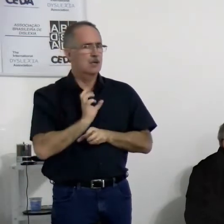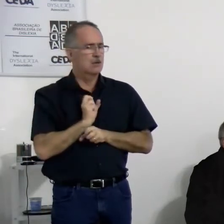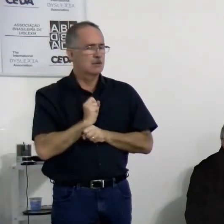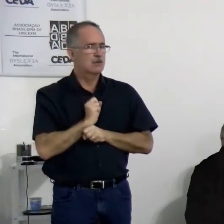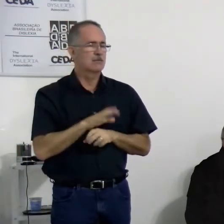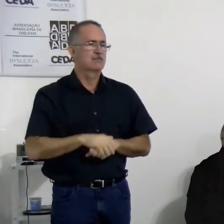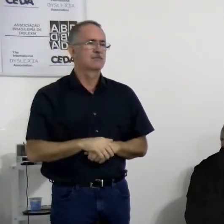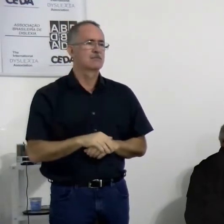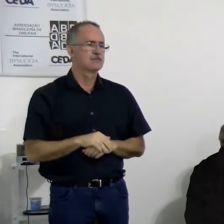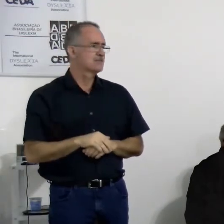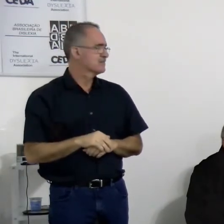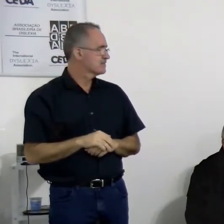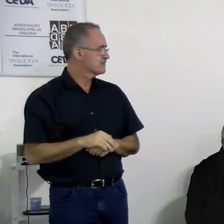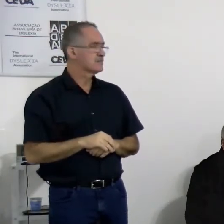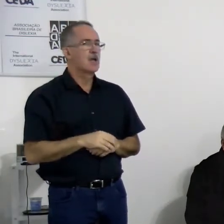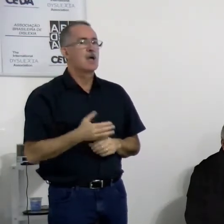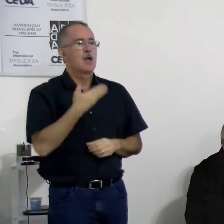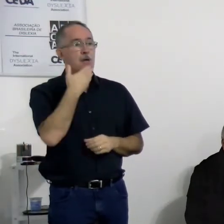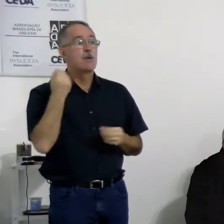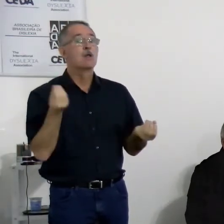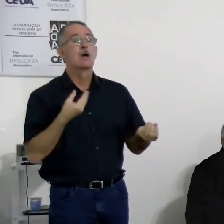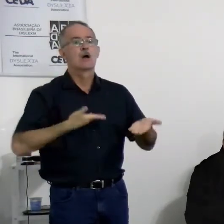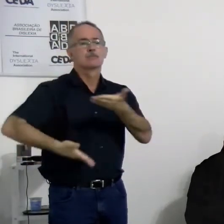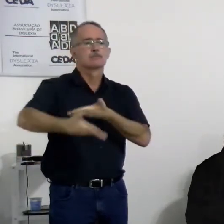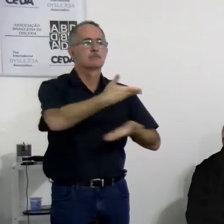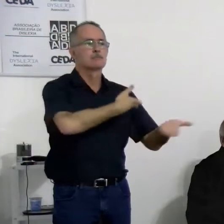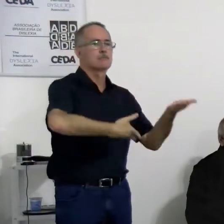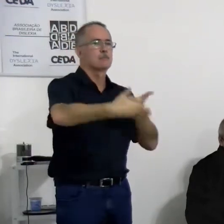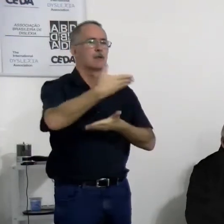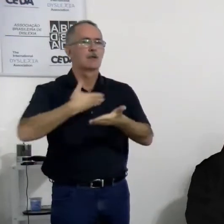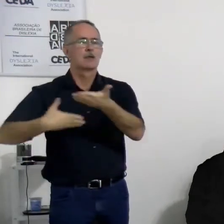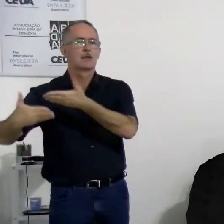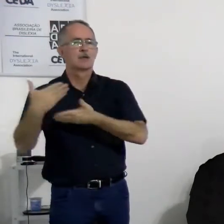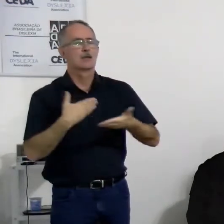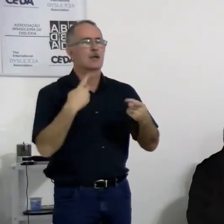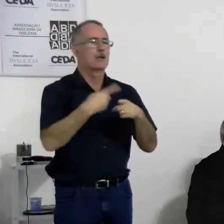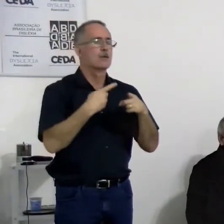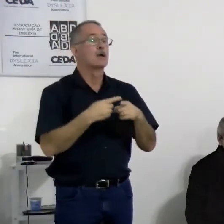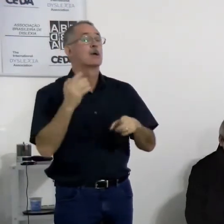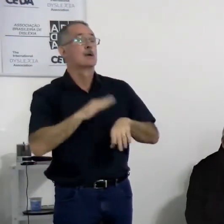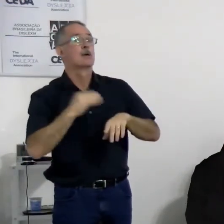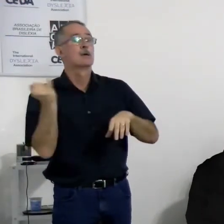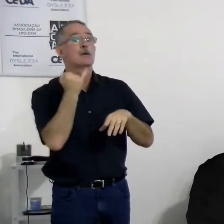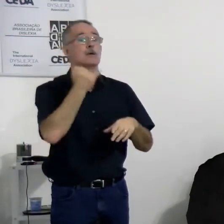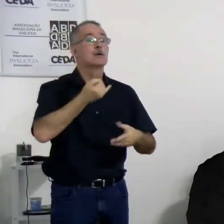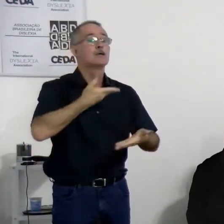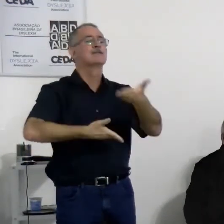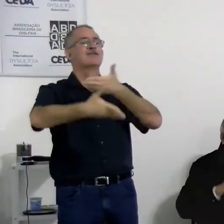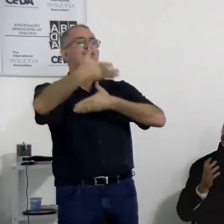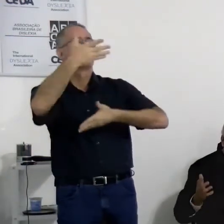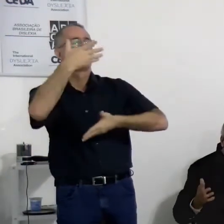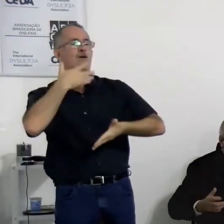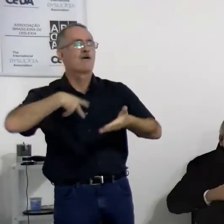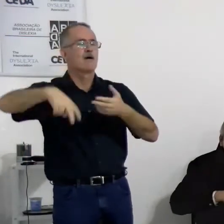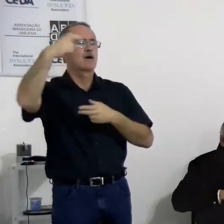play. Yeah. But when we share the marbles, we get an amazing game with information exchange.